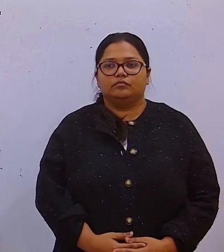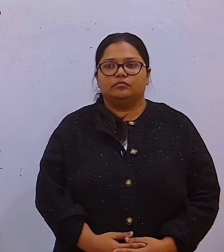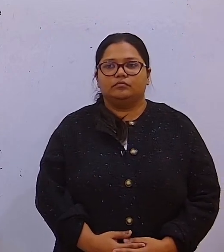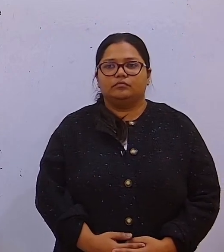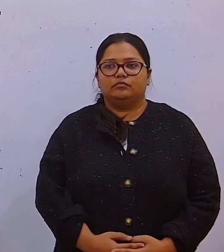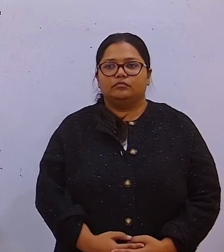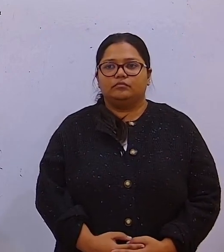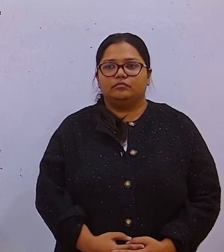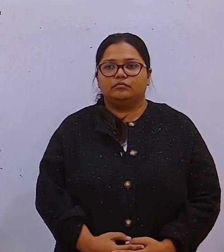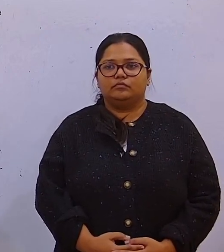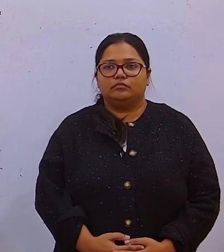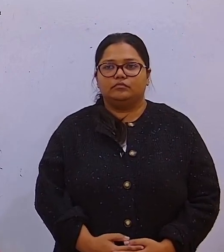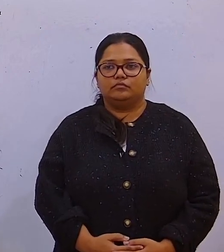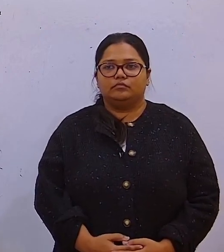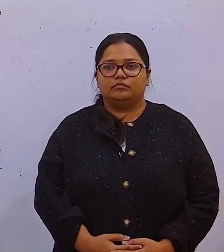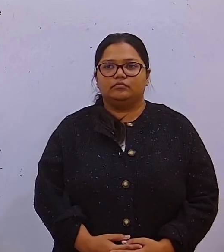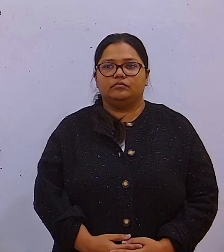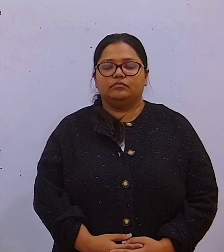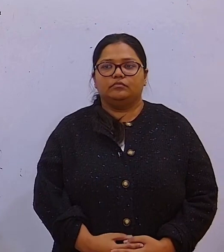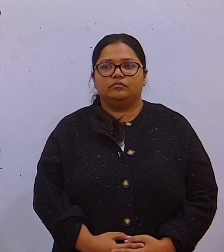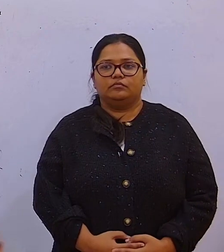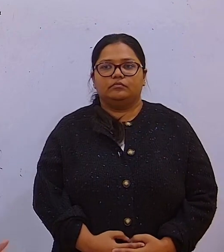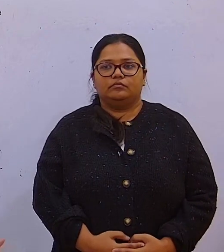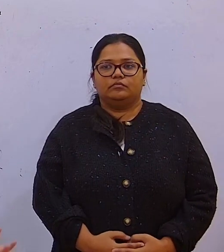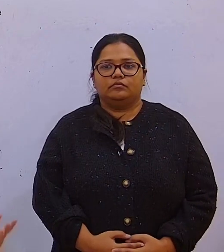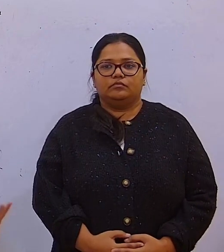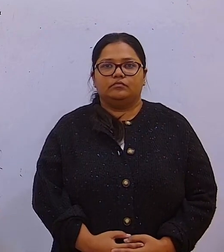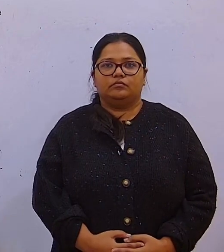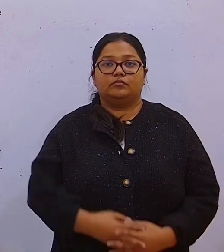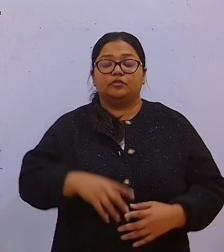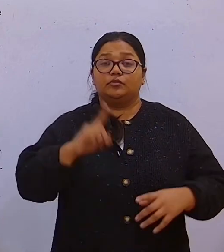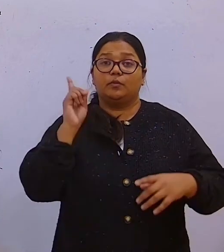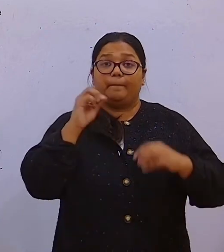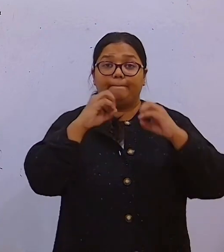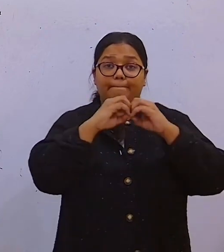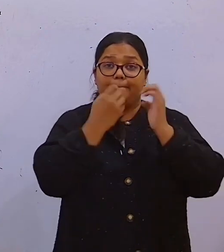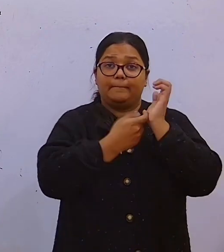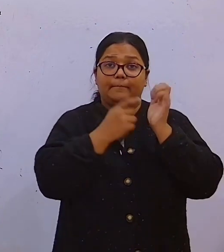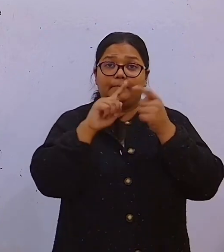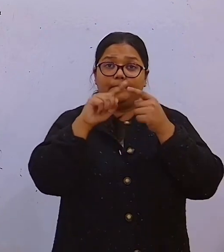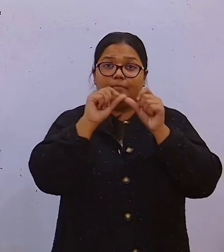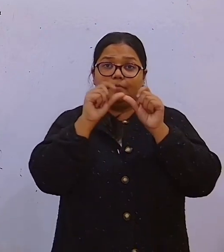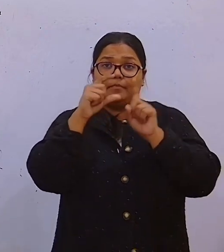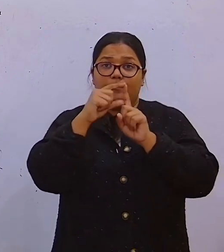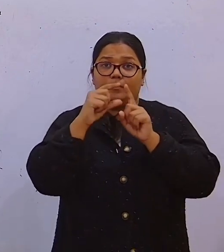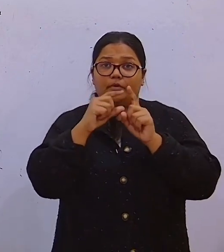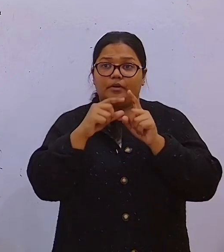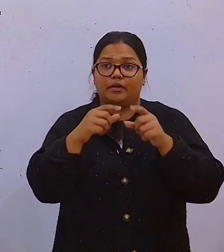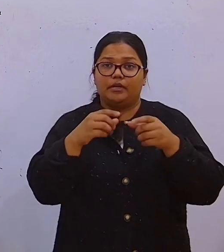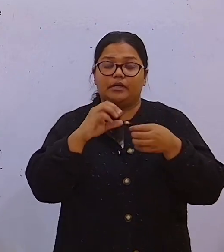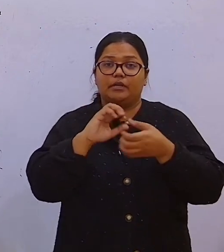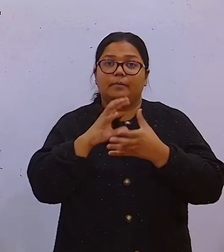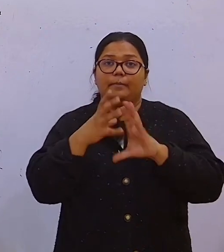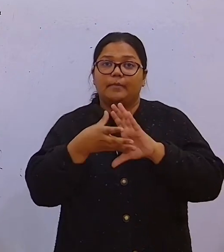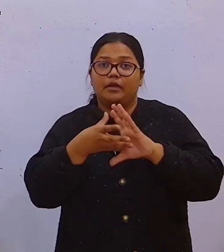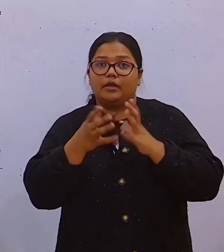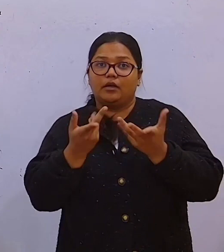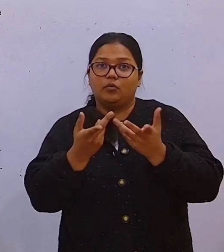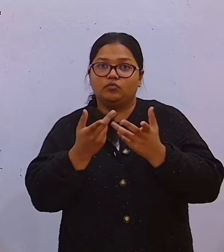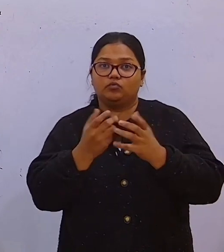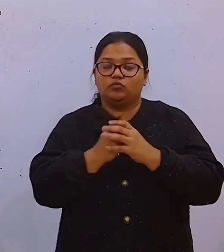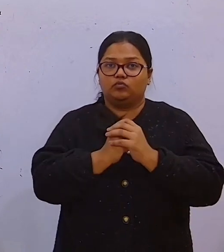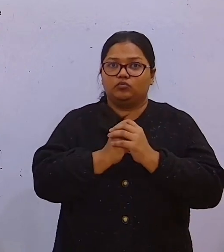जब भी ब्रेड बनता है तो एक मतलब एक स्क्वायर एक उसमें बनता है, क्या बोलना चाहिए, चौकोर जब बनकर आता